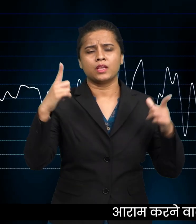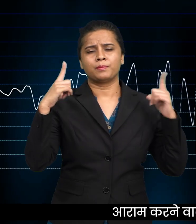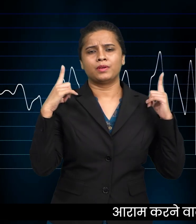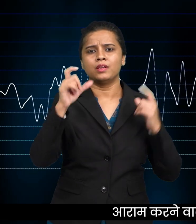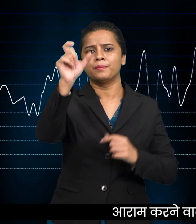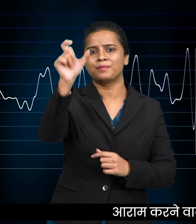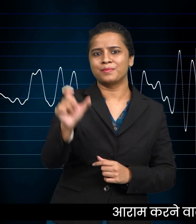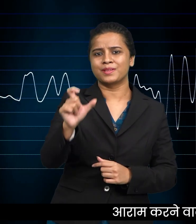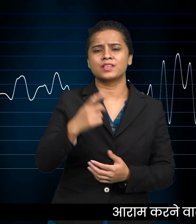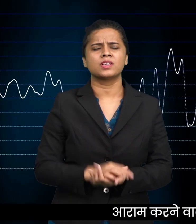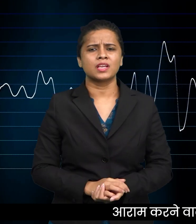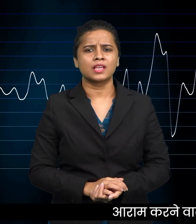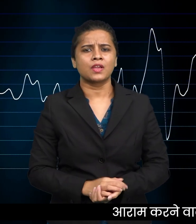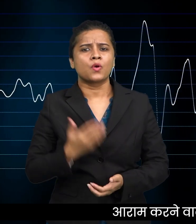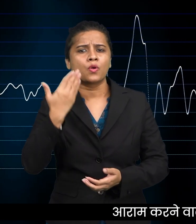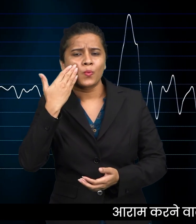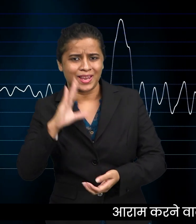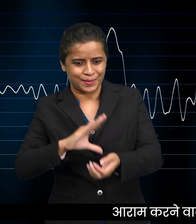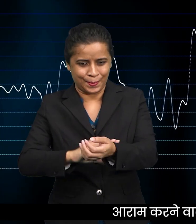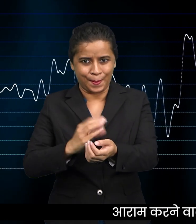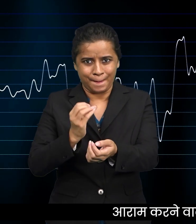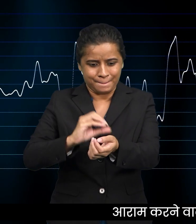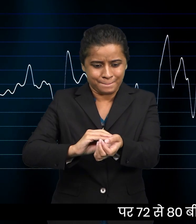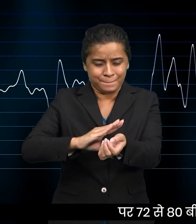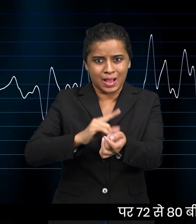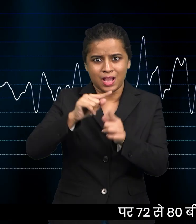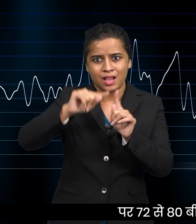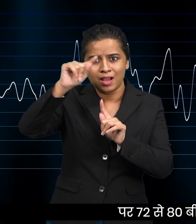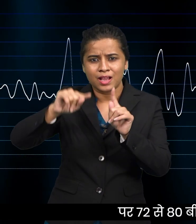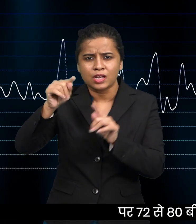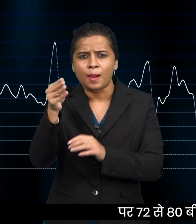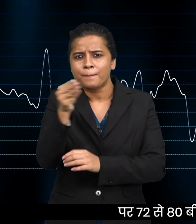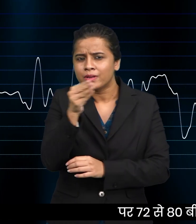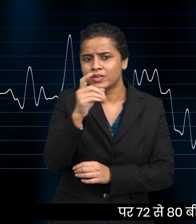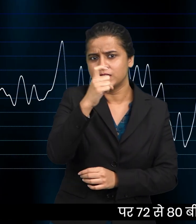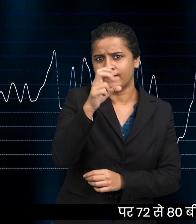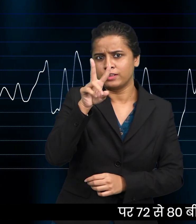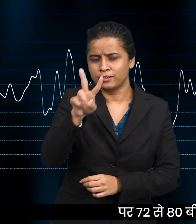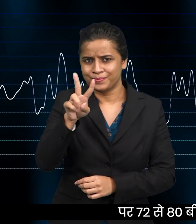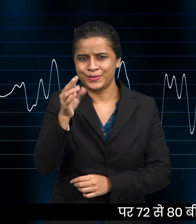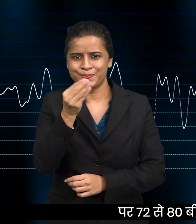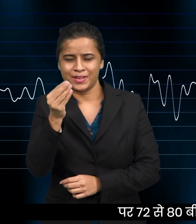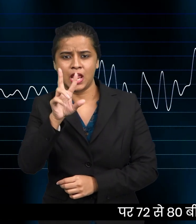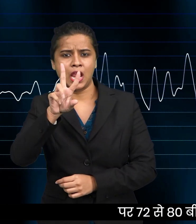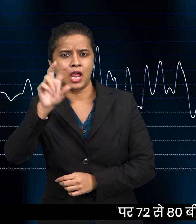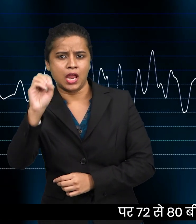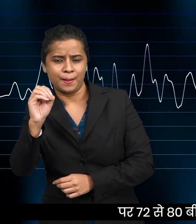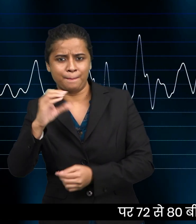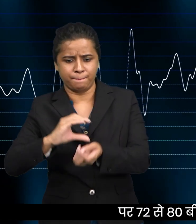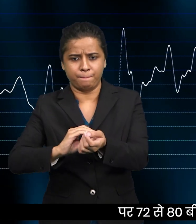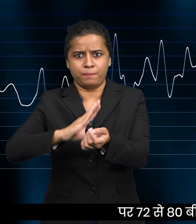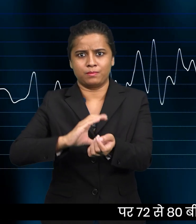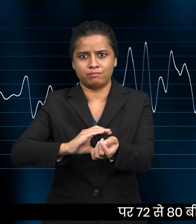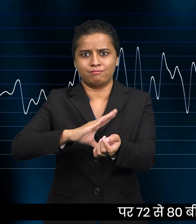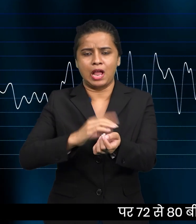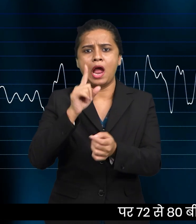आराम करने वाले व्यक्ति की नाड़ी दर आमतौर पर 72 से 80 बीट प्रति मिनट के